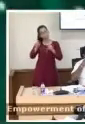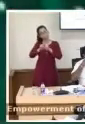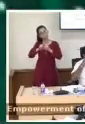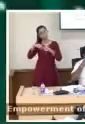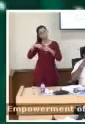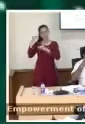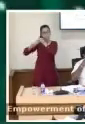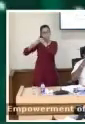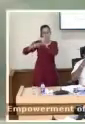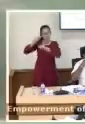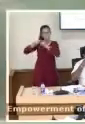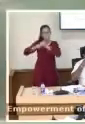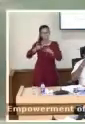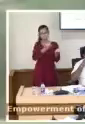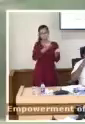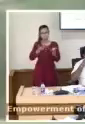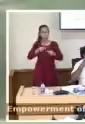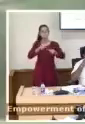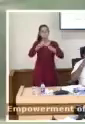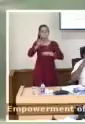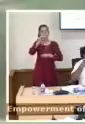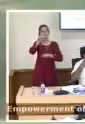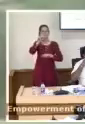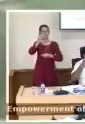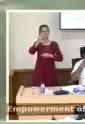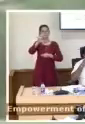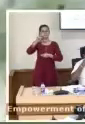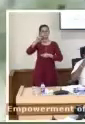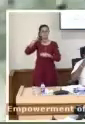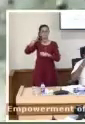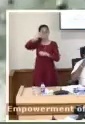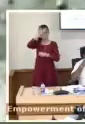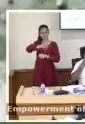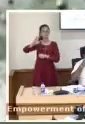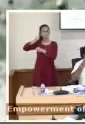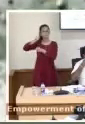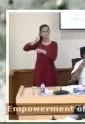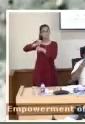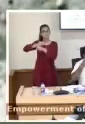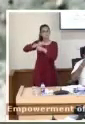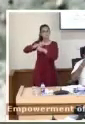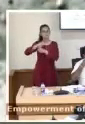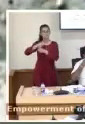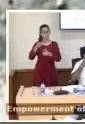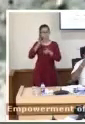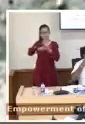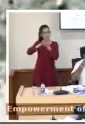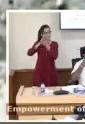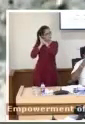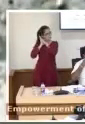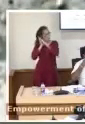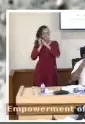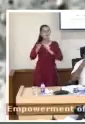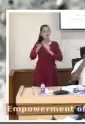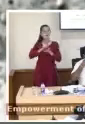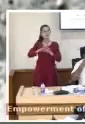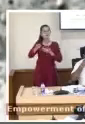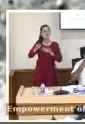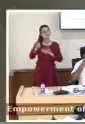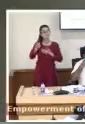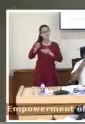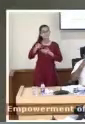43 एकड़ में स्थापना। 1950 भारत सरकार ने सेंट डंस्टन छात्रावास का अधिग्रहण किया।